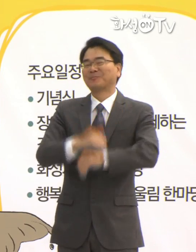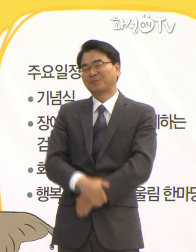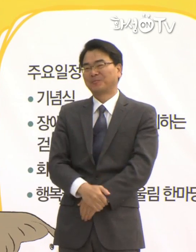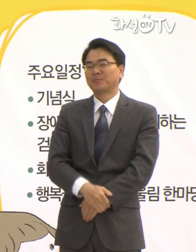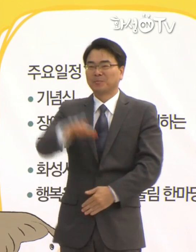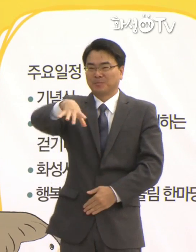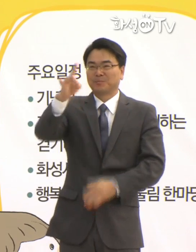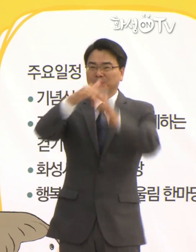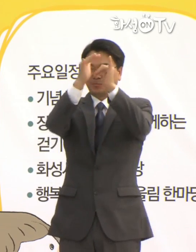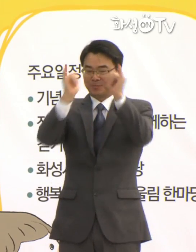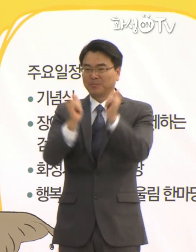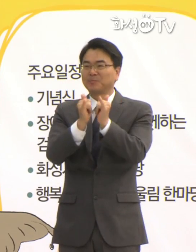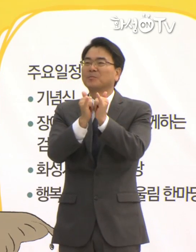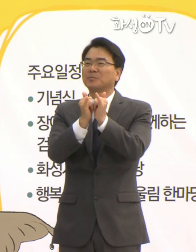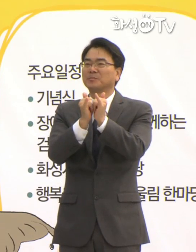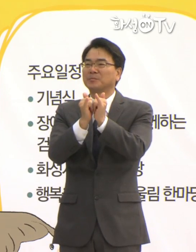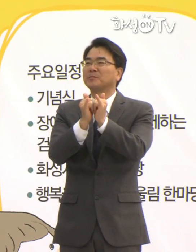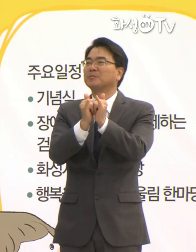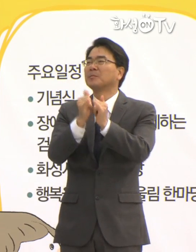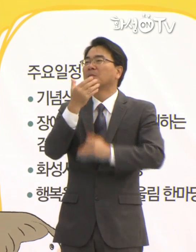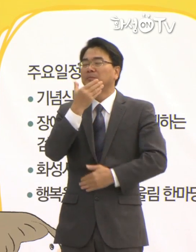먼저 화성시